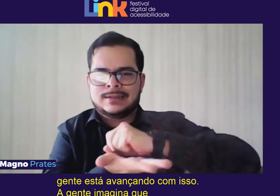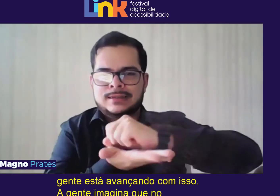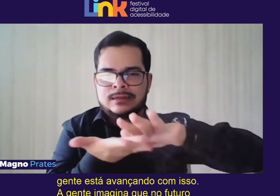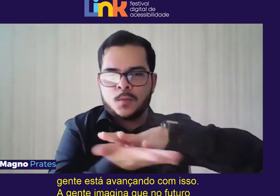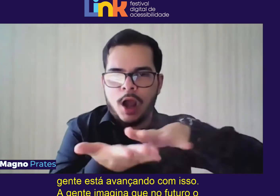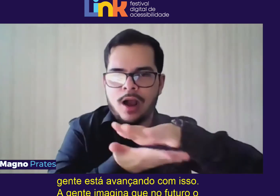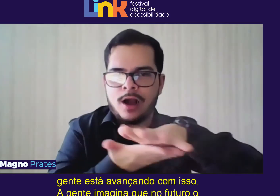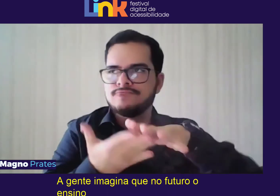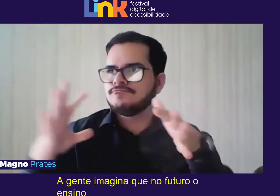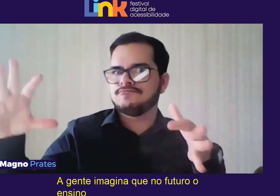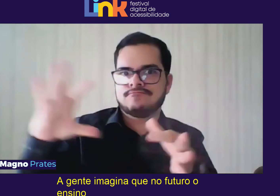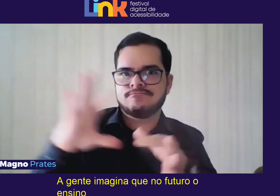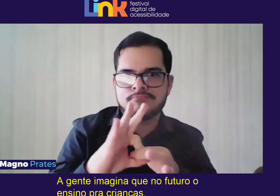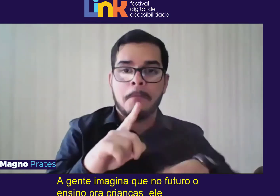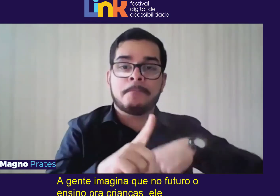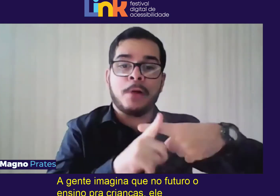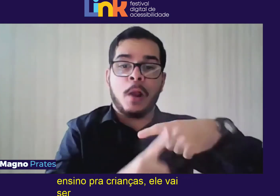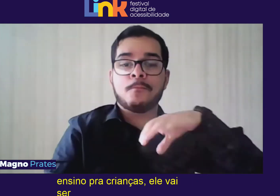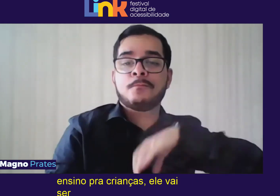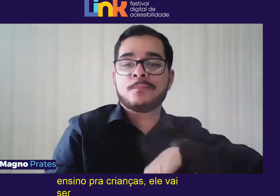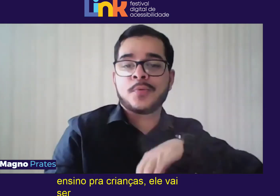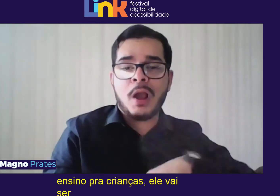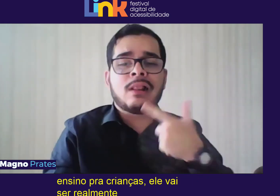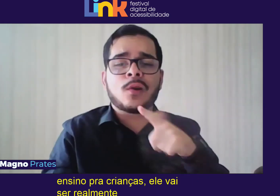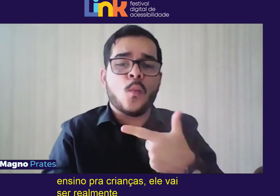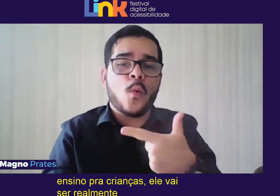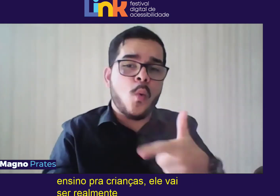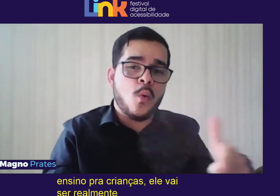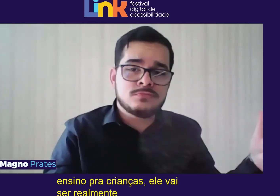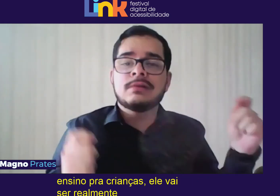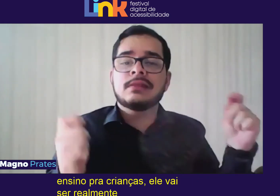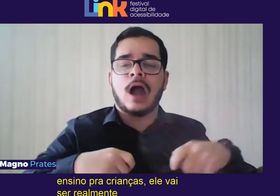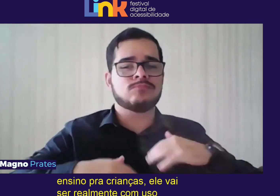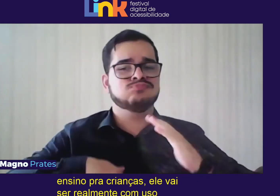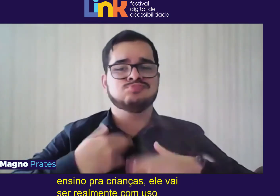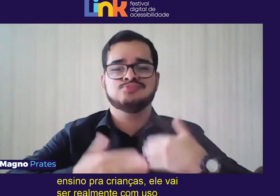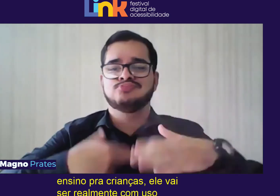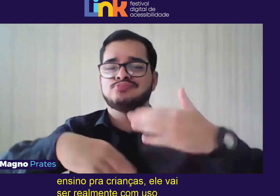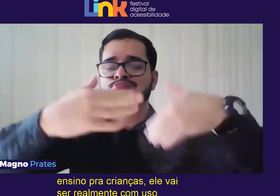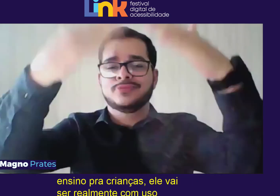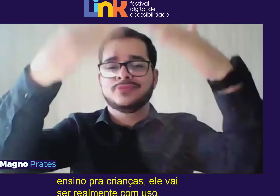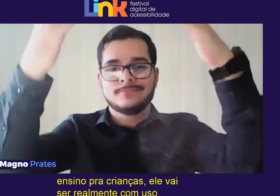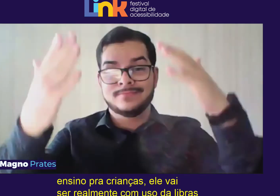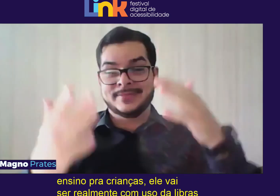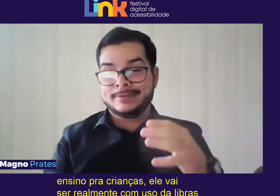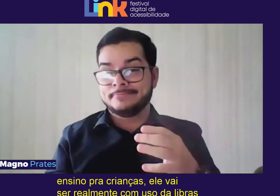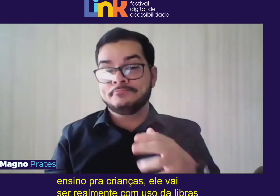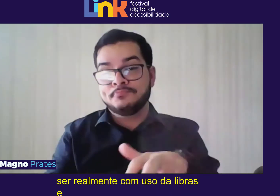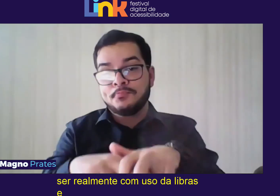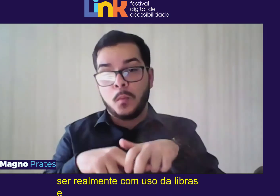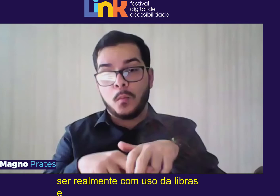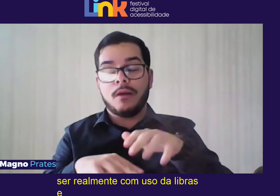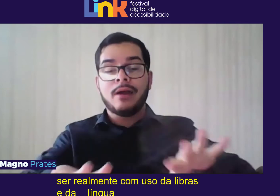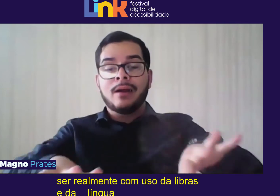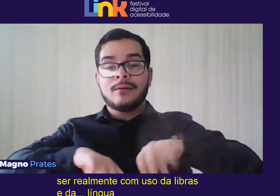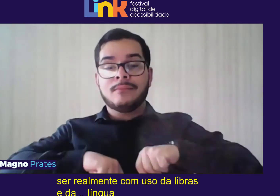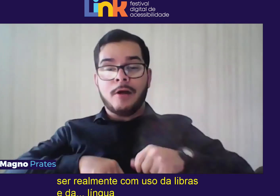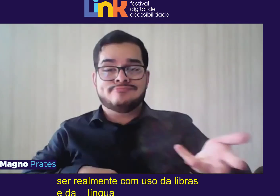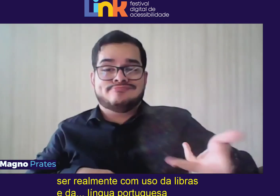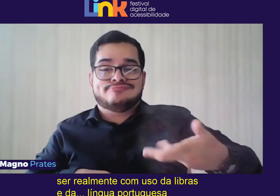ser realmente com o uso da Libras e da língua portuguesa, e que isso vai avançar